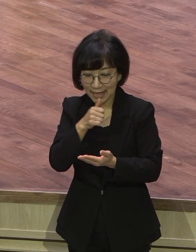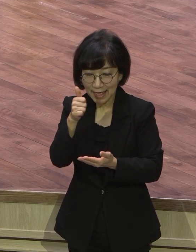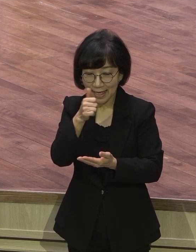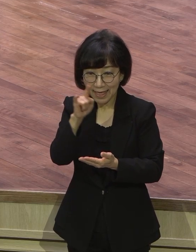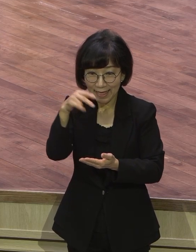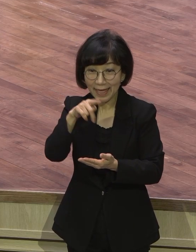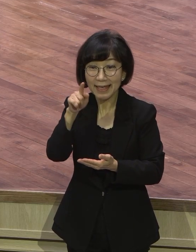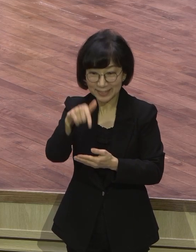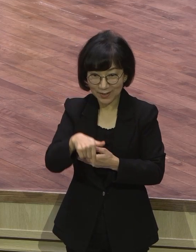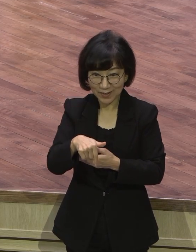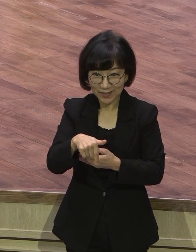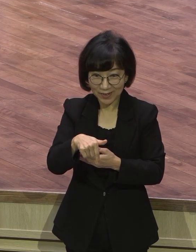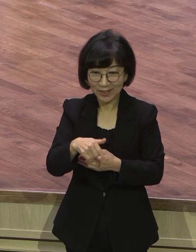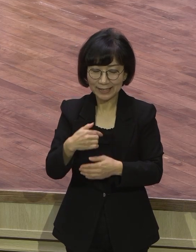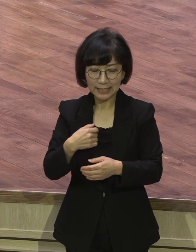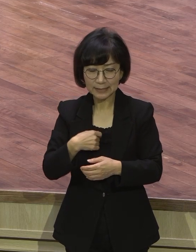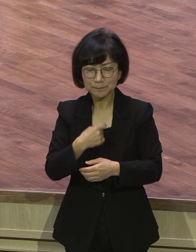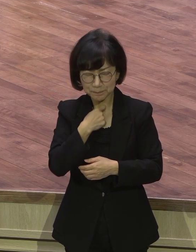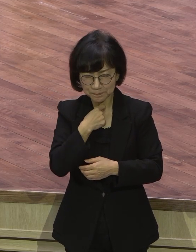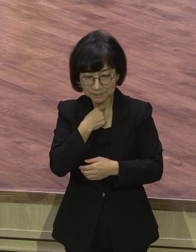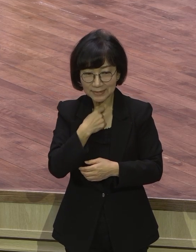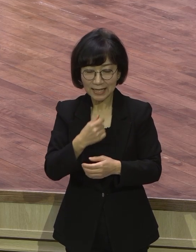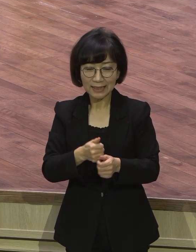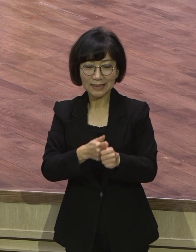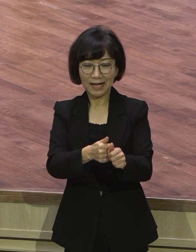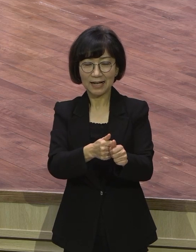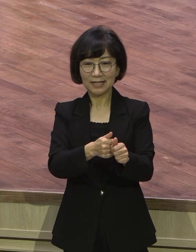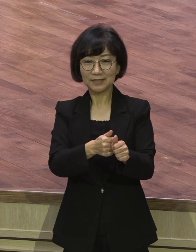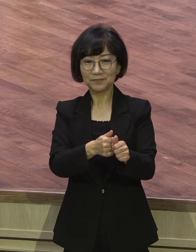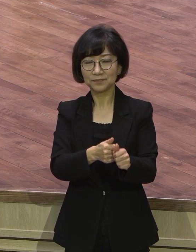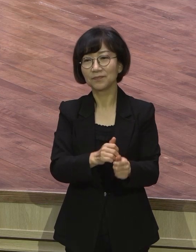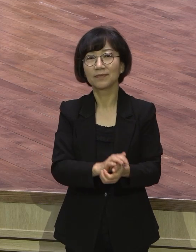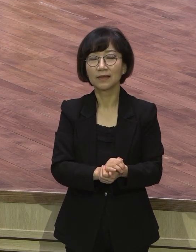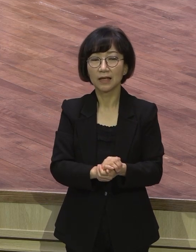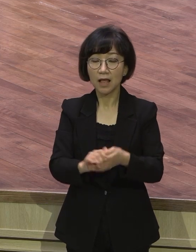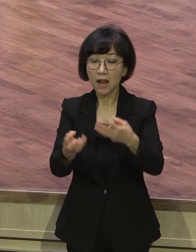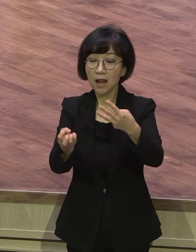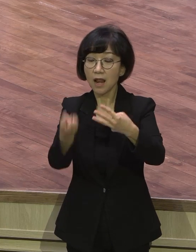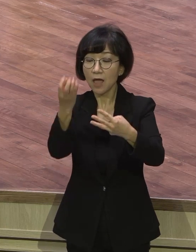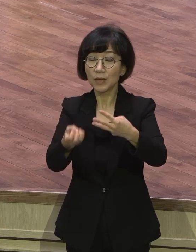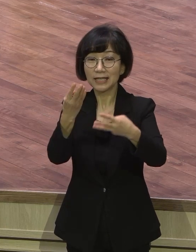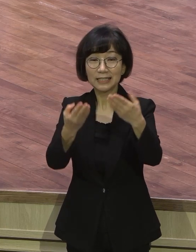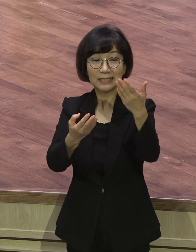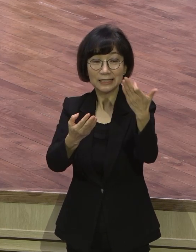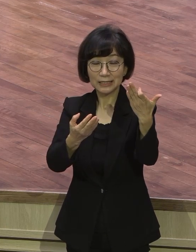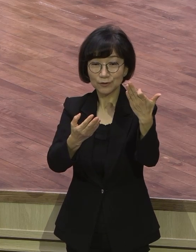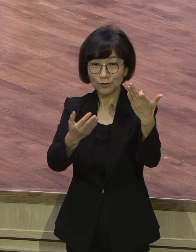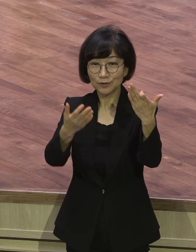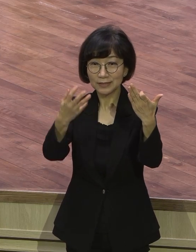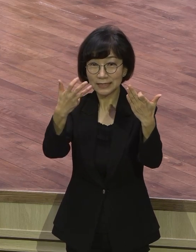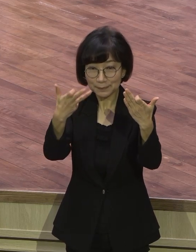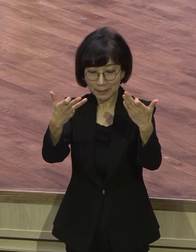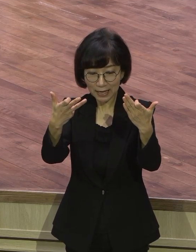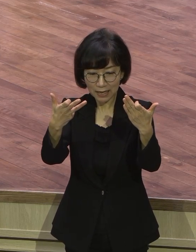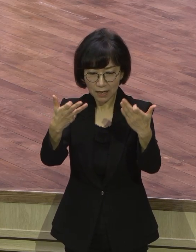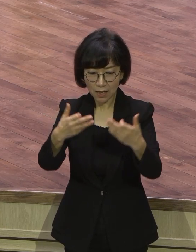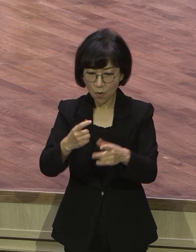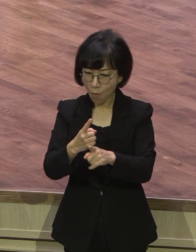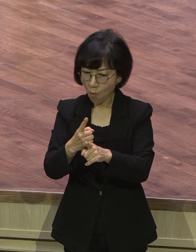따르고 있는 그런 상황이었어요. 원래 이 말씀은요. 레유기 19장 18절에 원수를 갚지